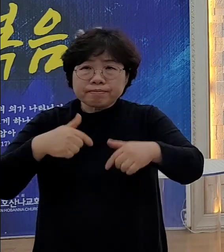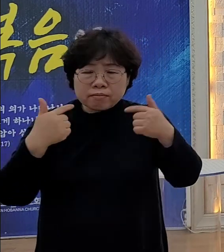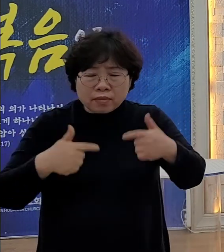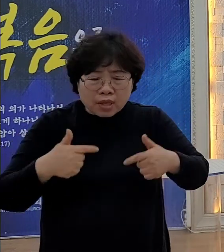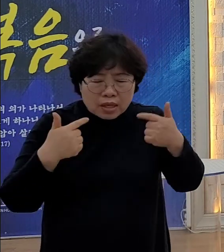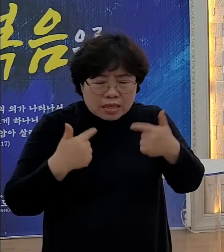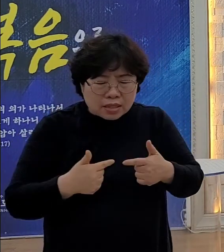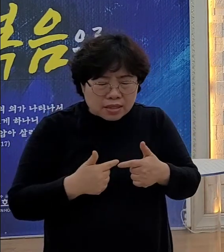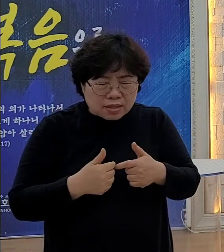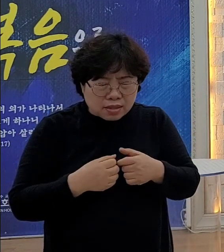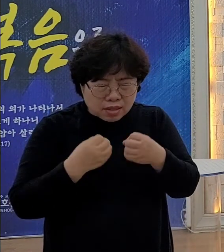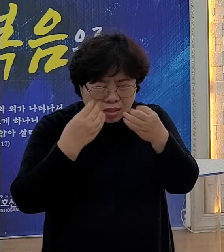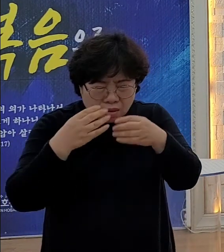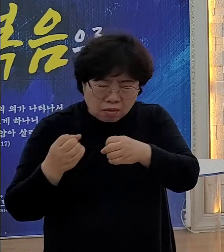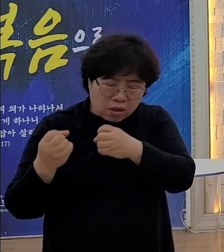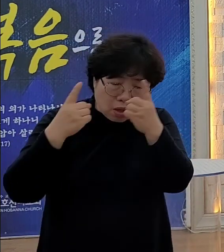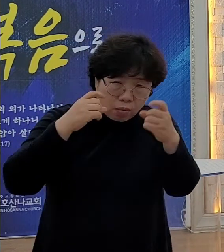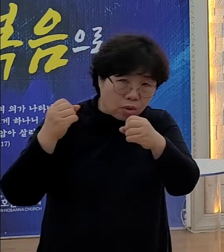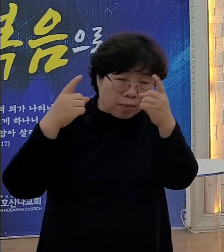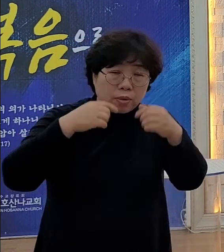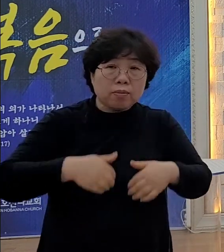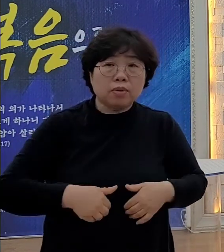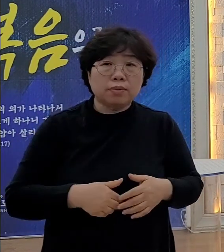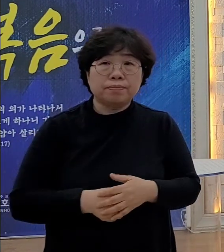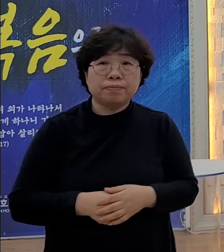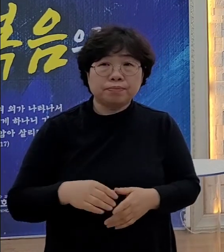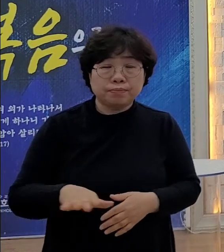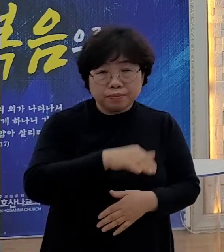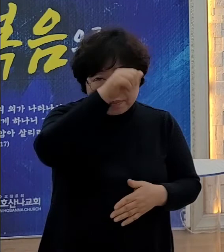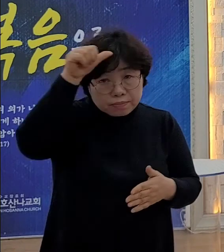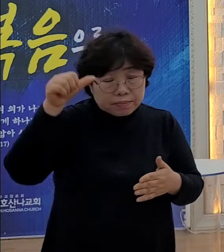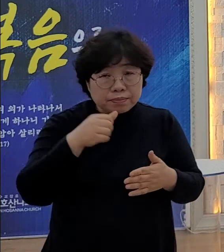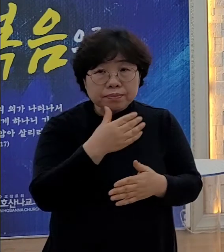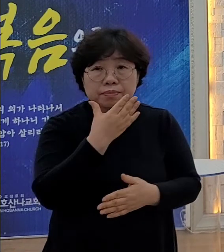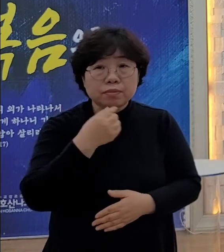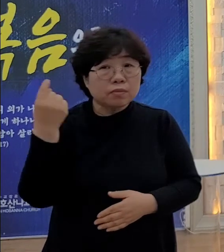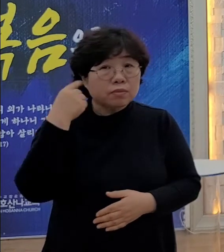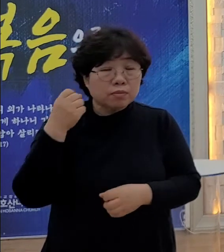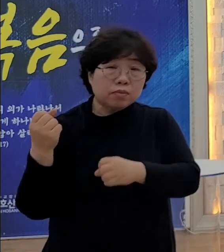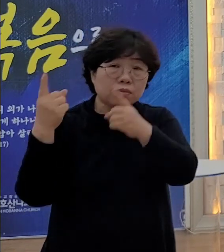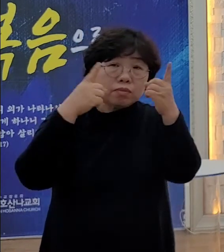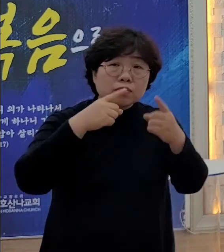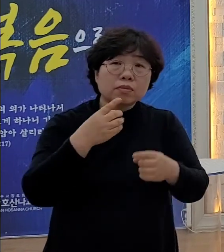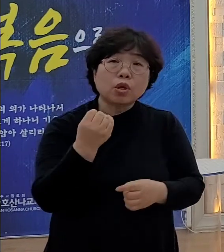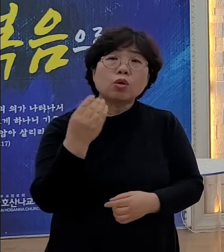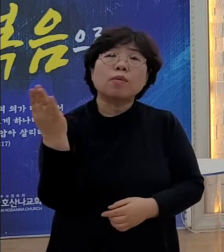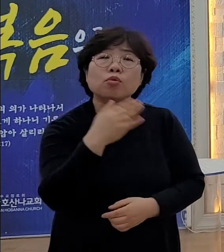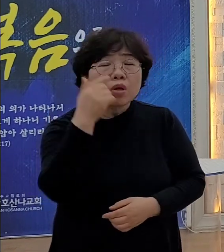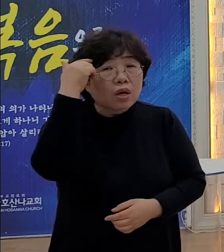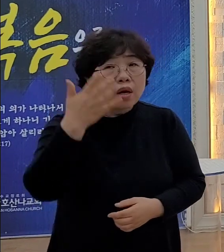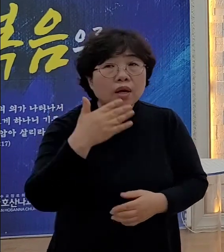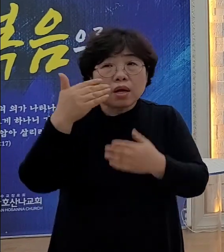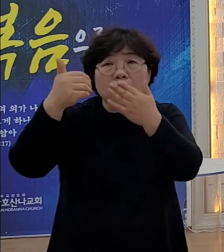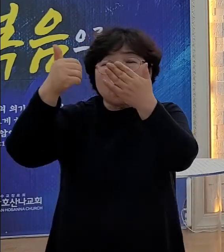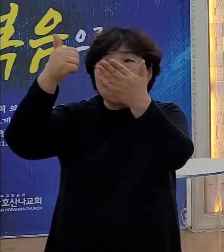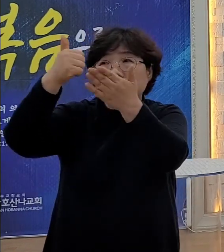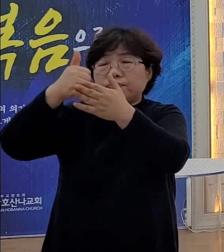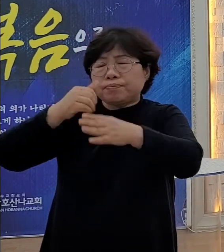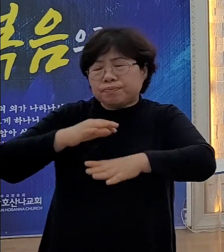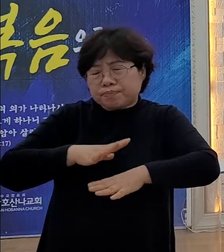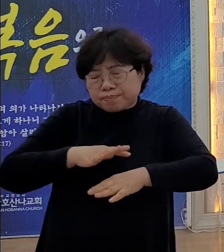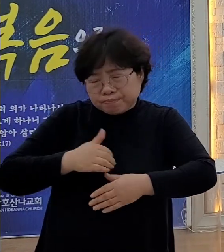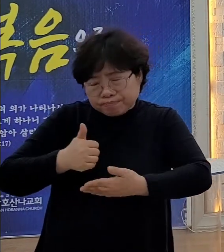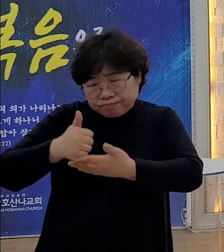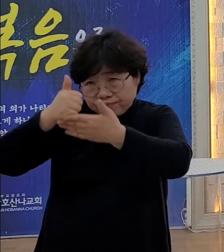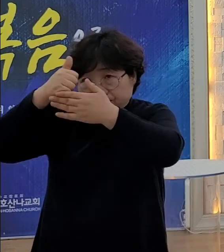거예요. 그래서 우리 인생의 회복, 온전한 이 복음의 회복이 어디서부터냐? 하나님을 이렇게